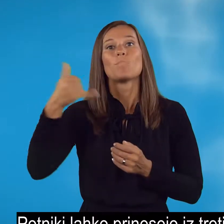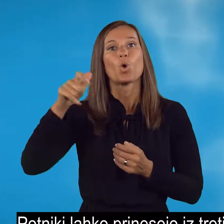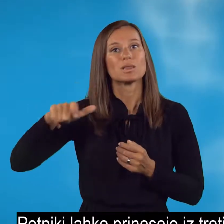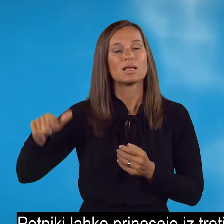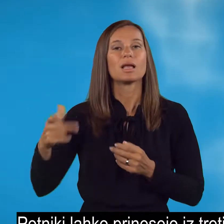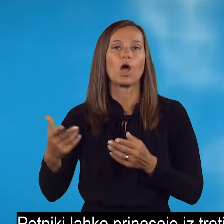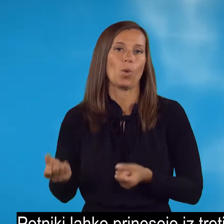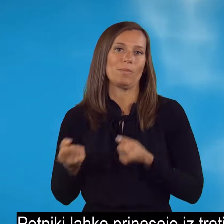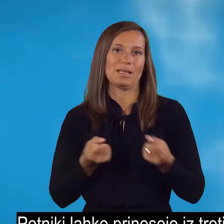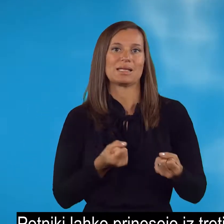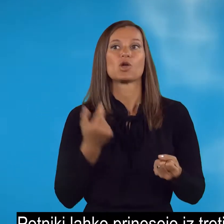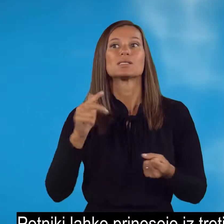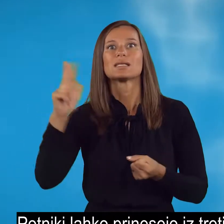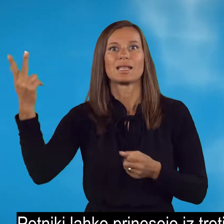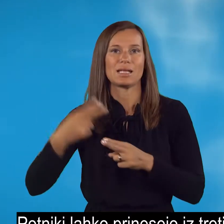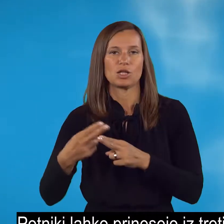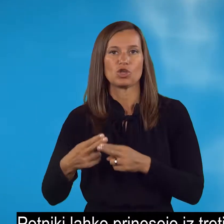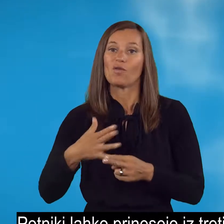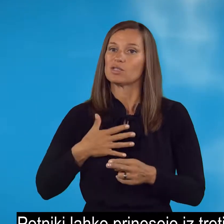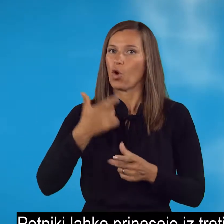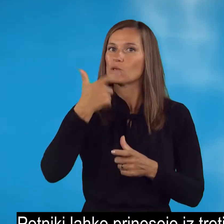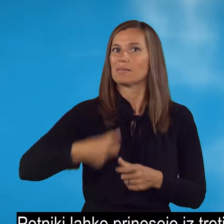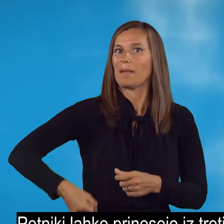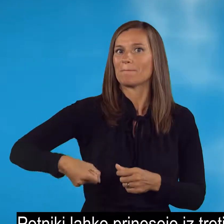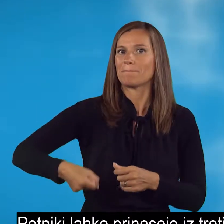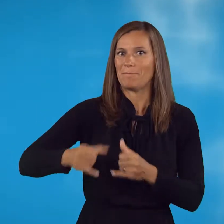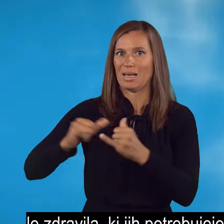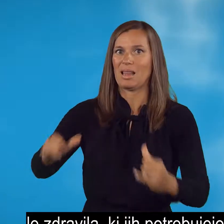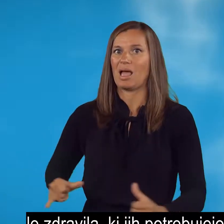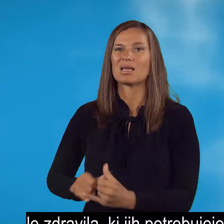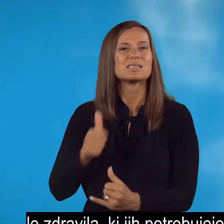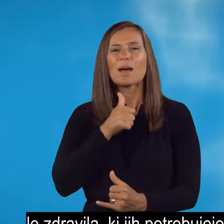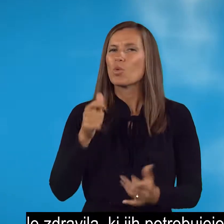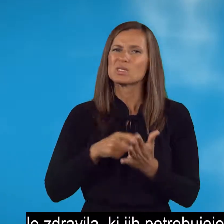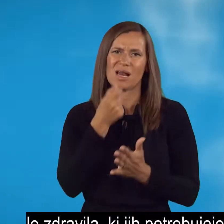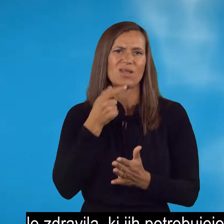Potniki lahko prinesejo iz tretjih držav v svoji osebni prtljagi le zdravila, ki jih potrebujejo.